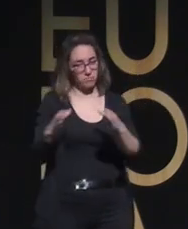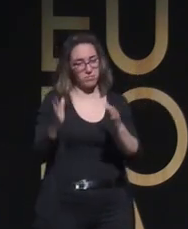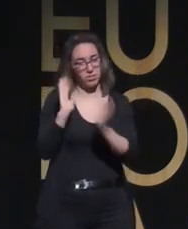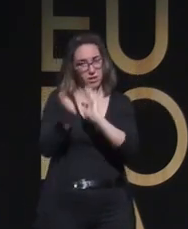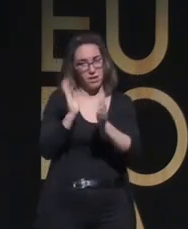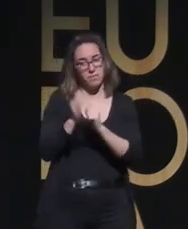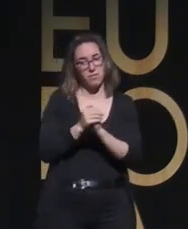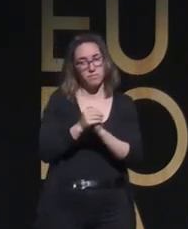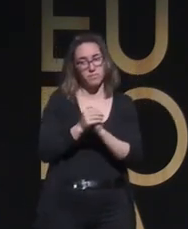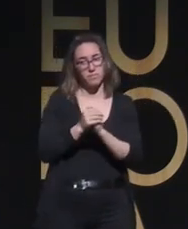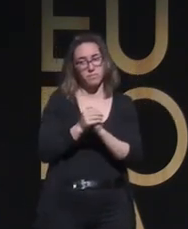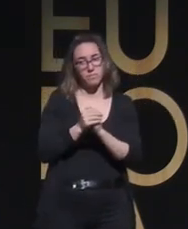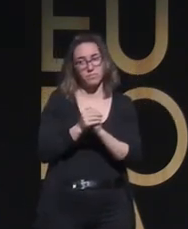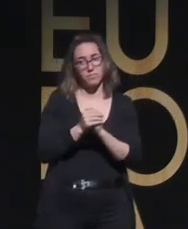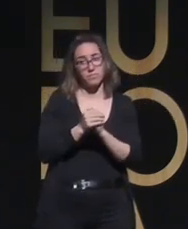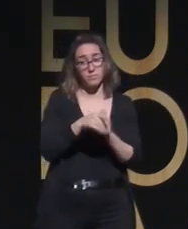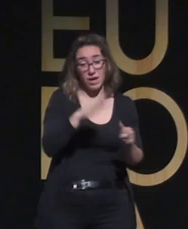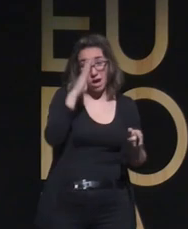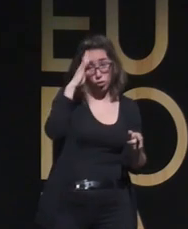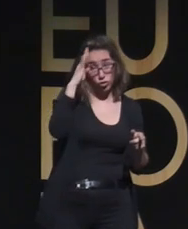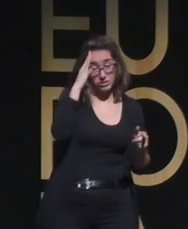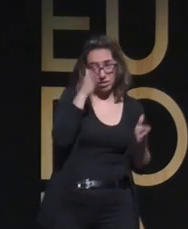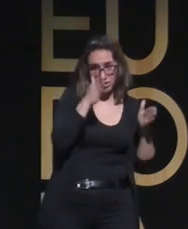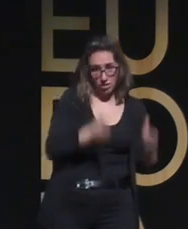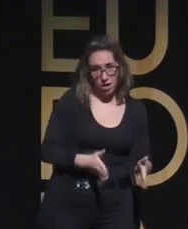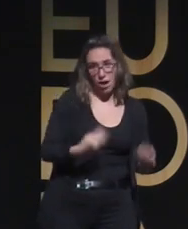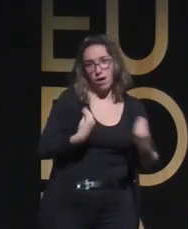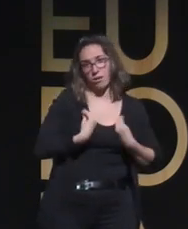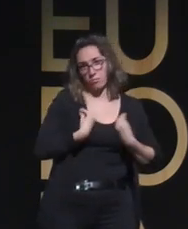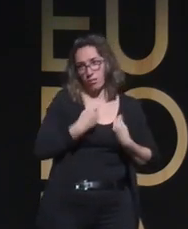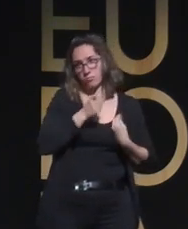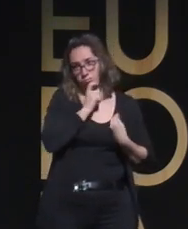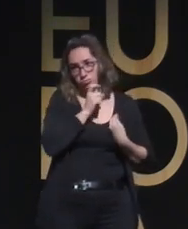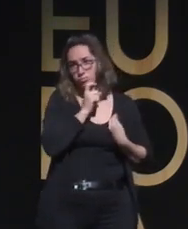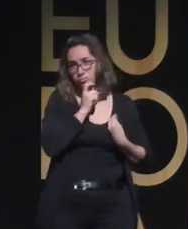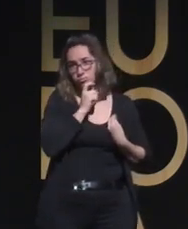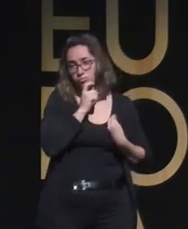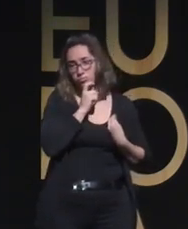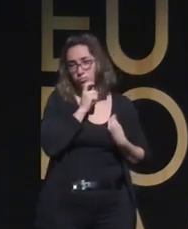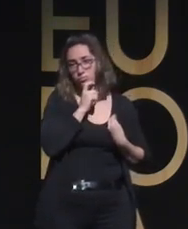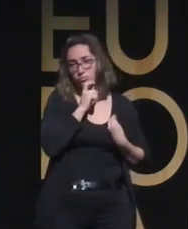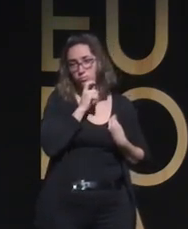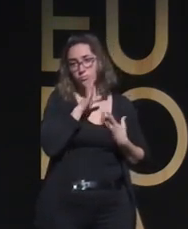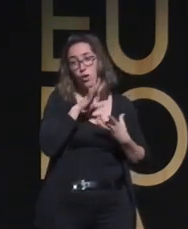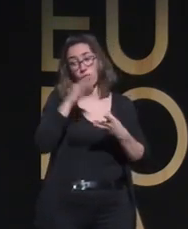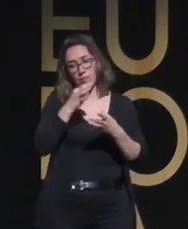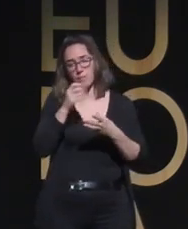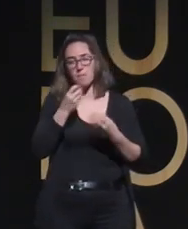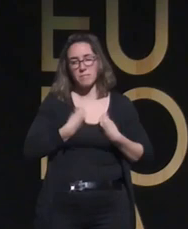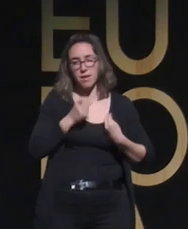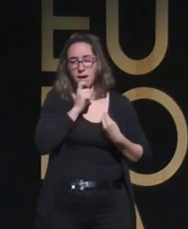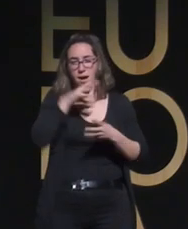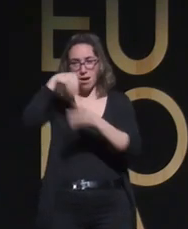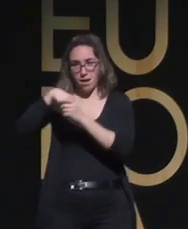Al adolescente habría que hacerle la vida difícil. No hace falta que vaya a terapia. Pero habría que hacerle la vida difícil en casa a los abuelos. Porque tiene una